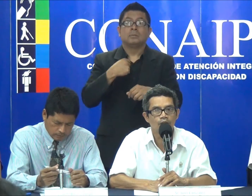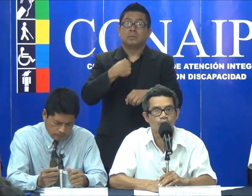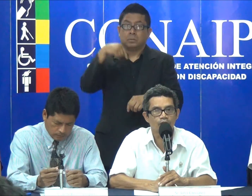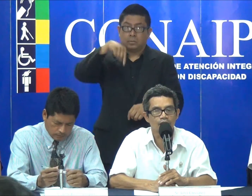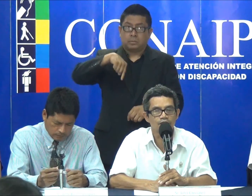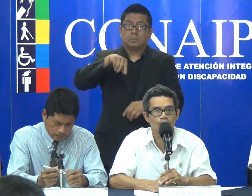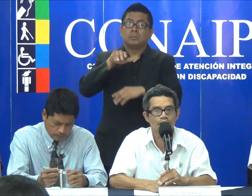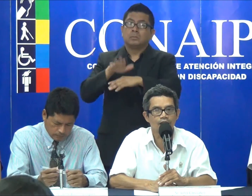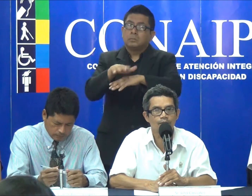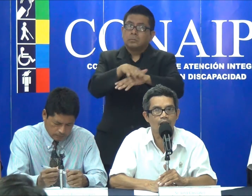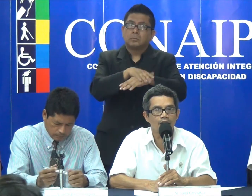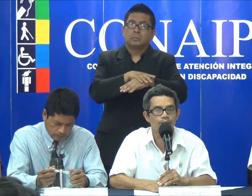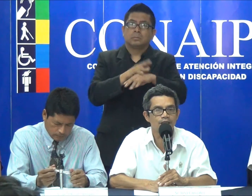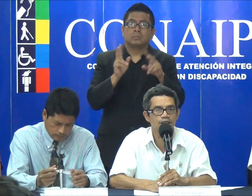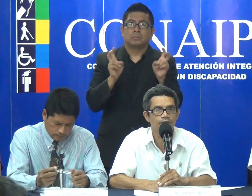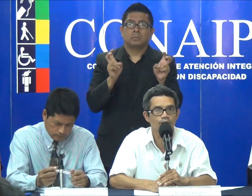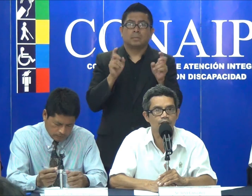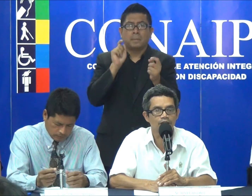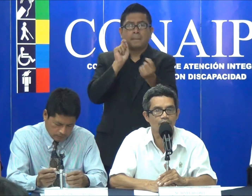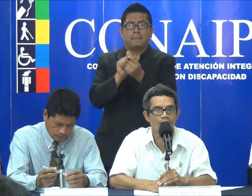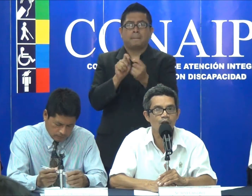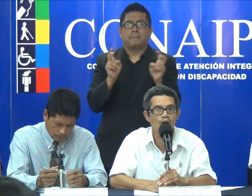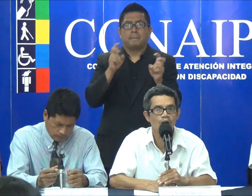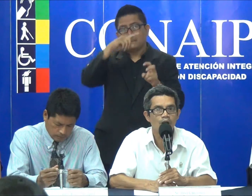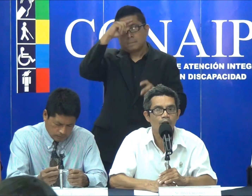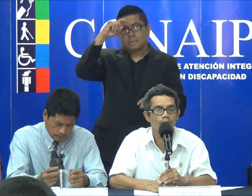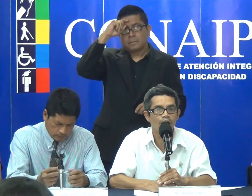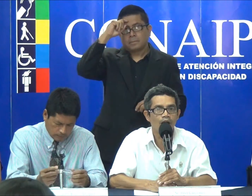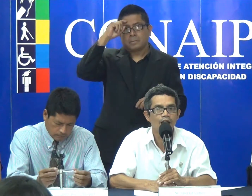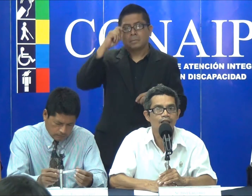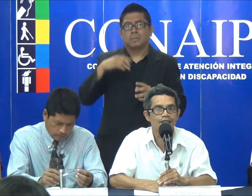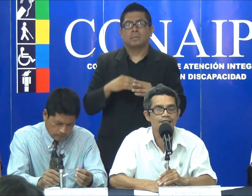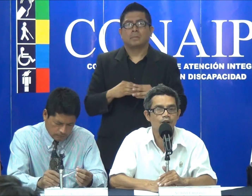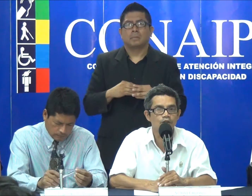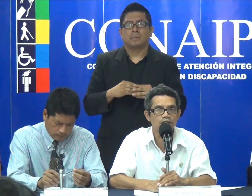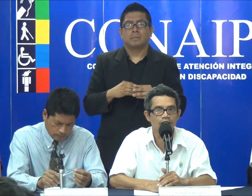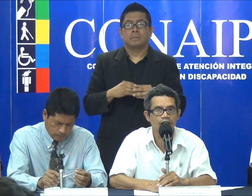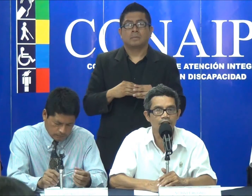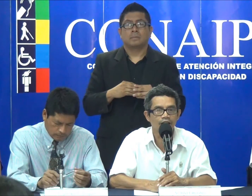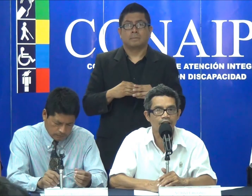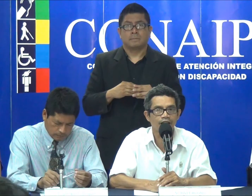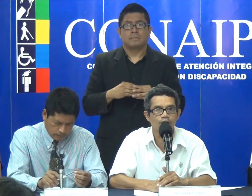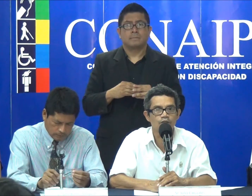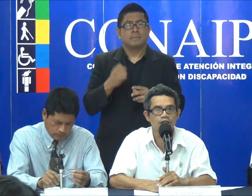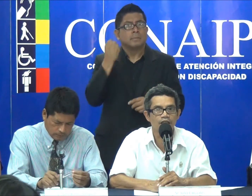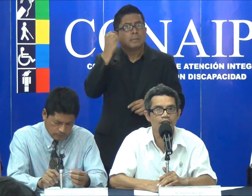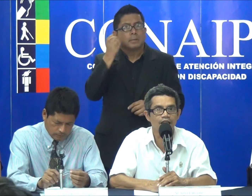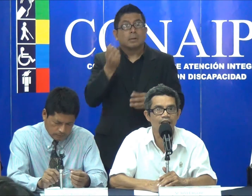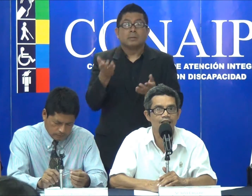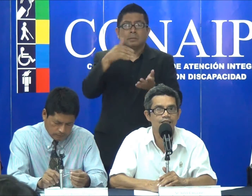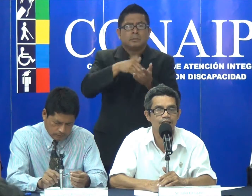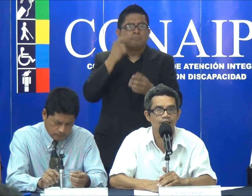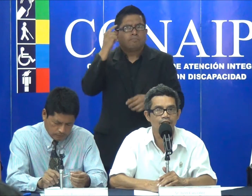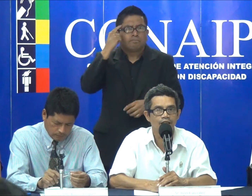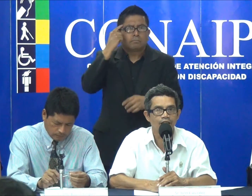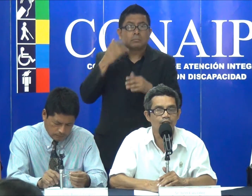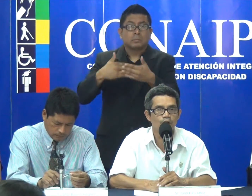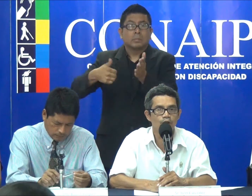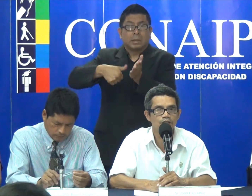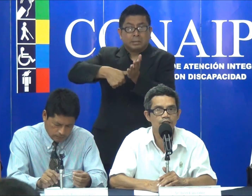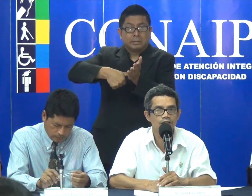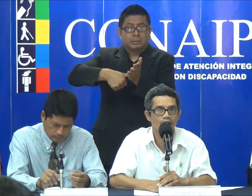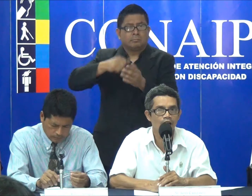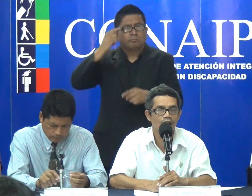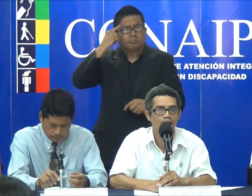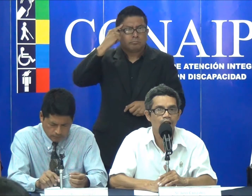llamado con relación al tema específico del trabajo va que se considere, reconsidere y analice que